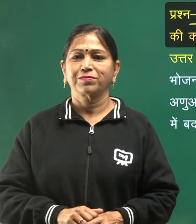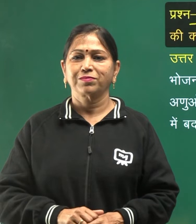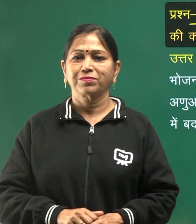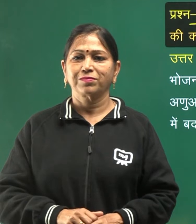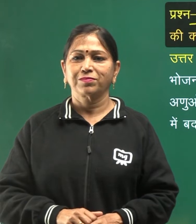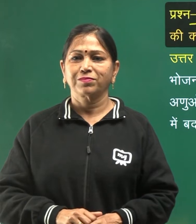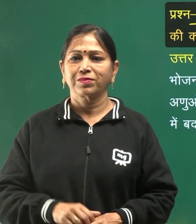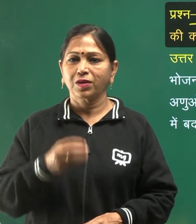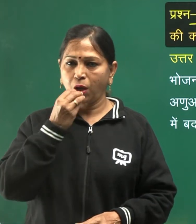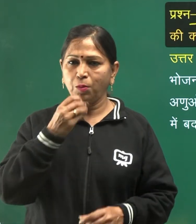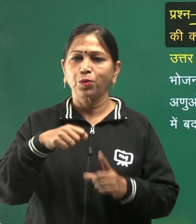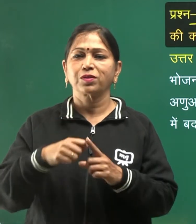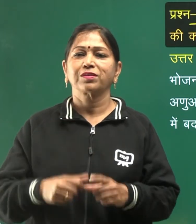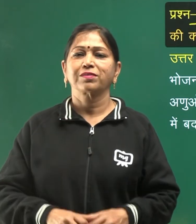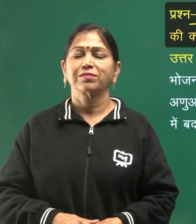भोजन के